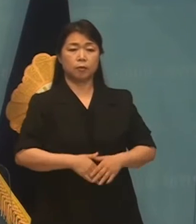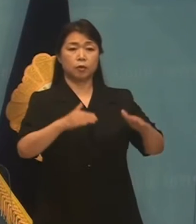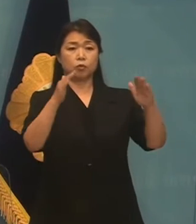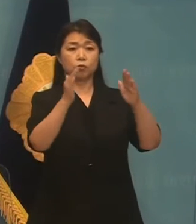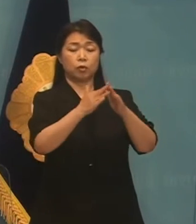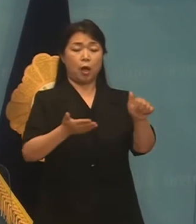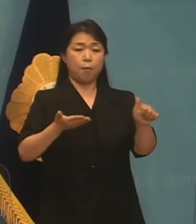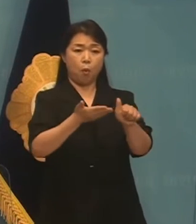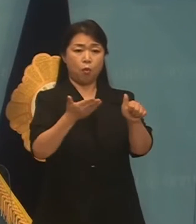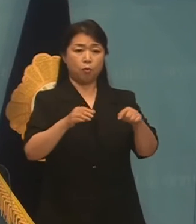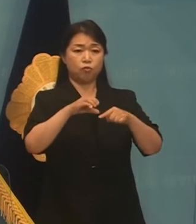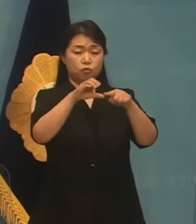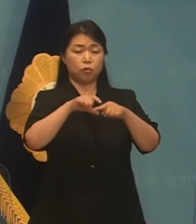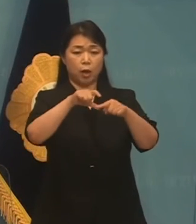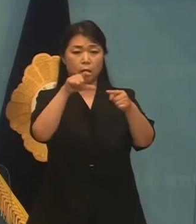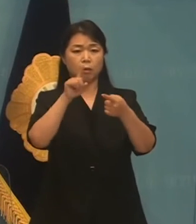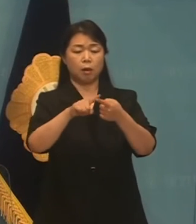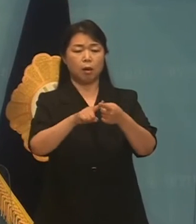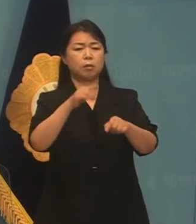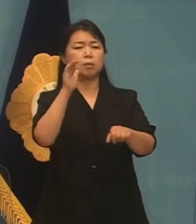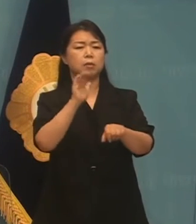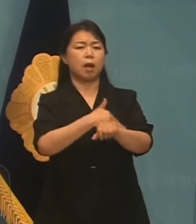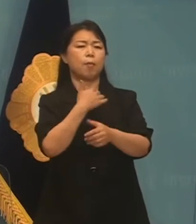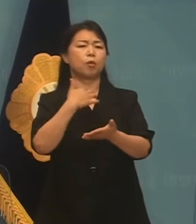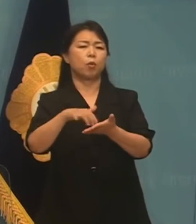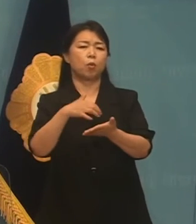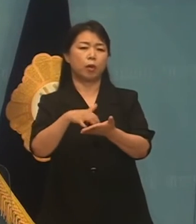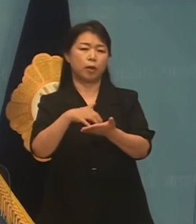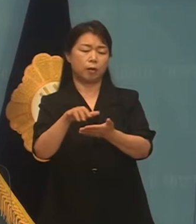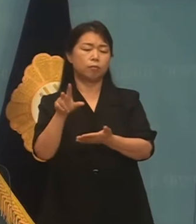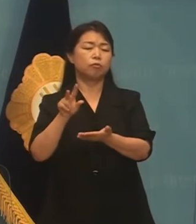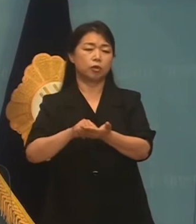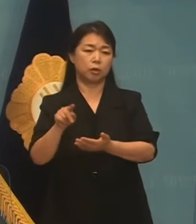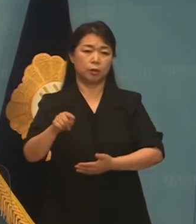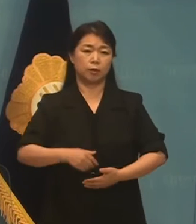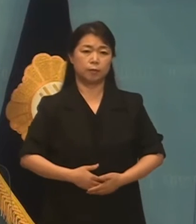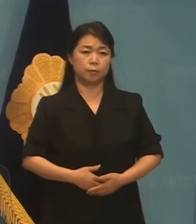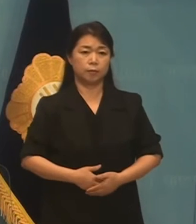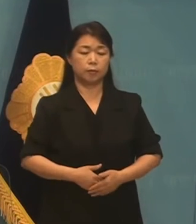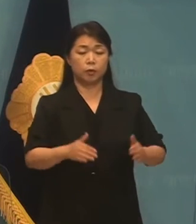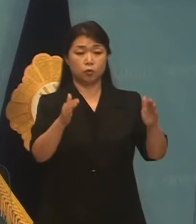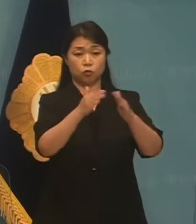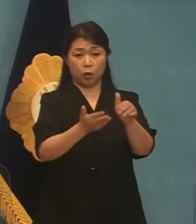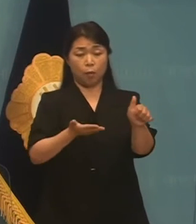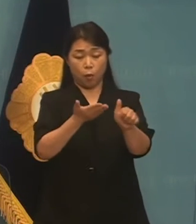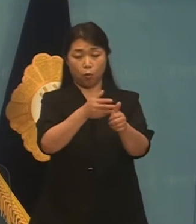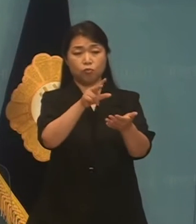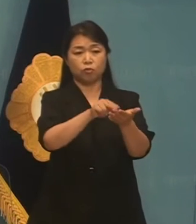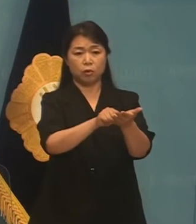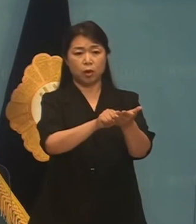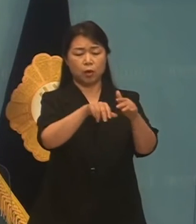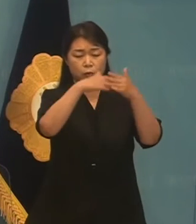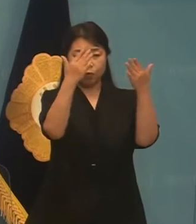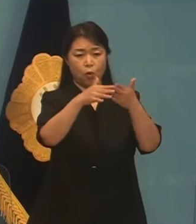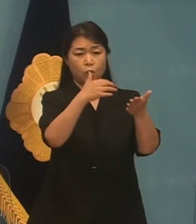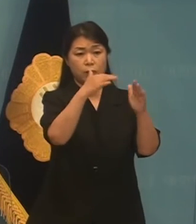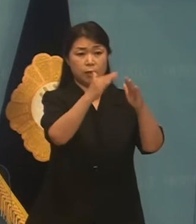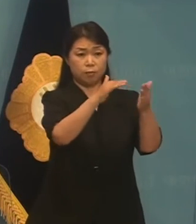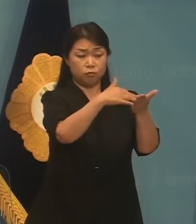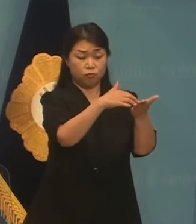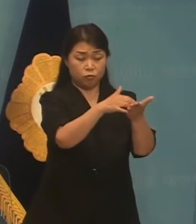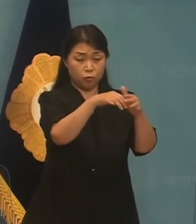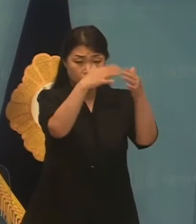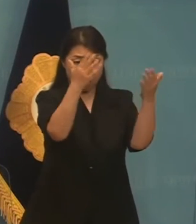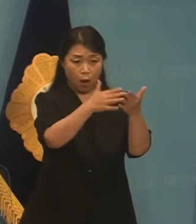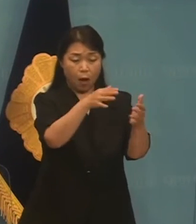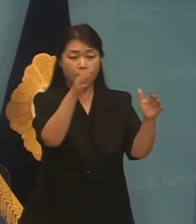주택 보급률에 관한 잘못된 통계에 기인합니다. 주택 보급률은 주택 총수를